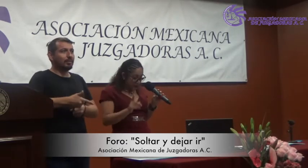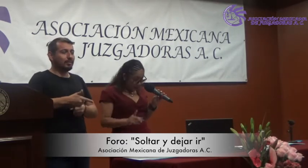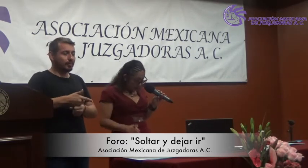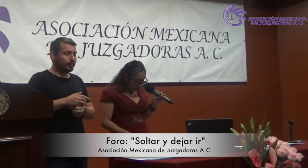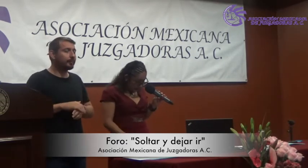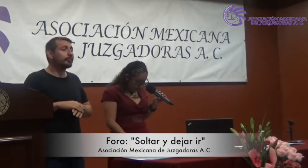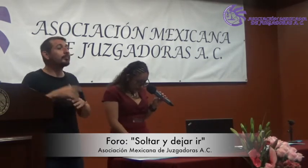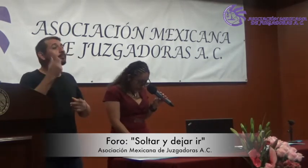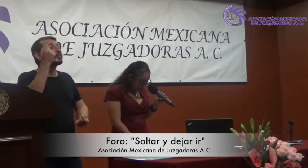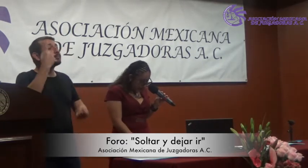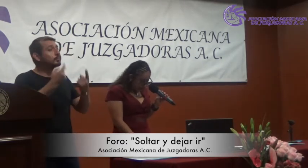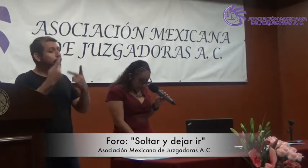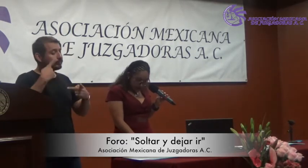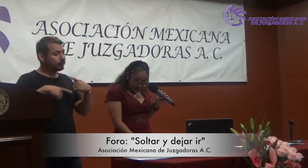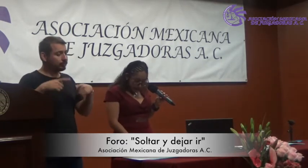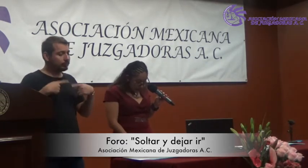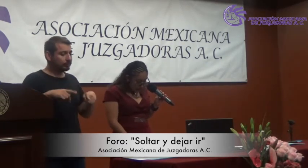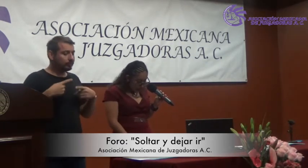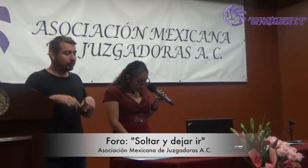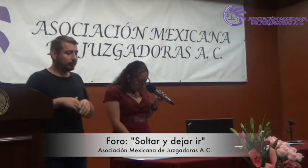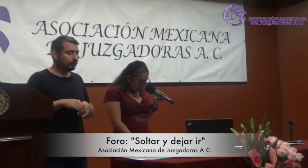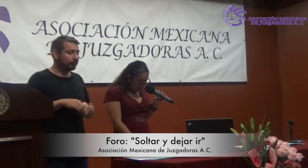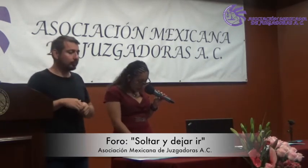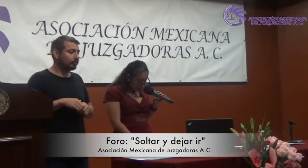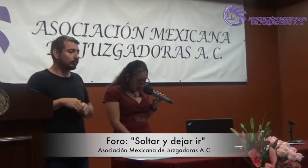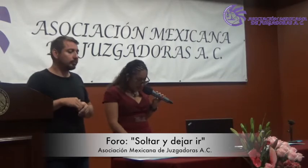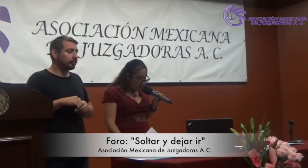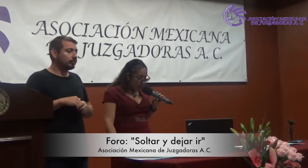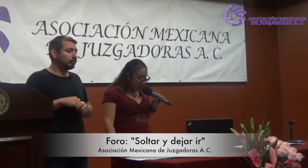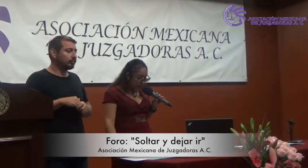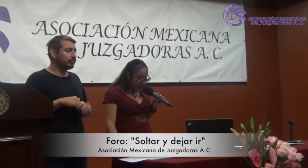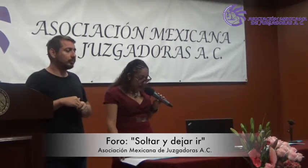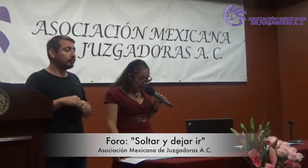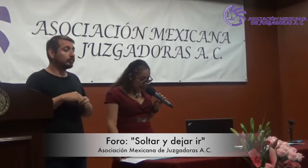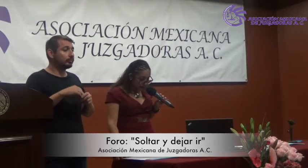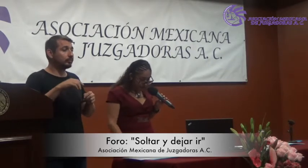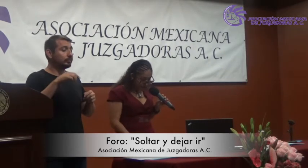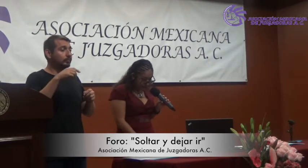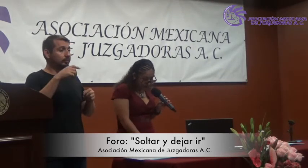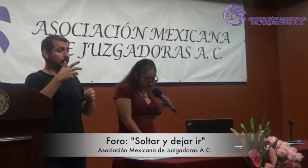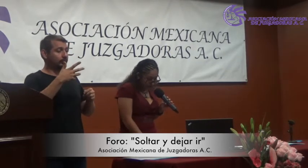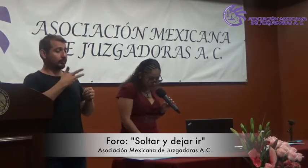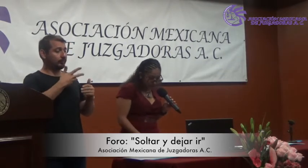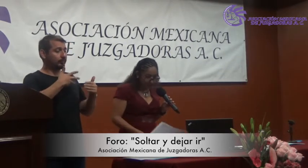Algunas personas en esta etapa de la pérdida